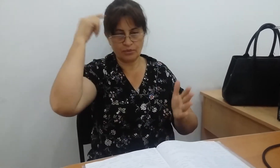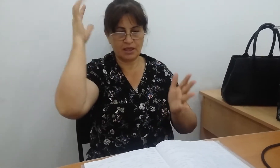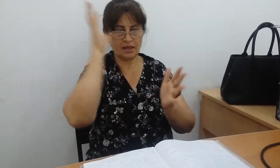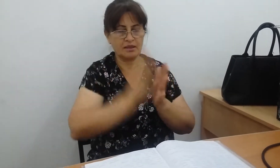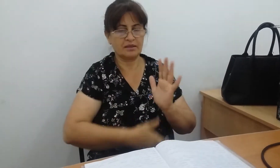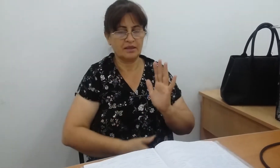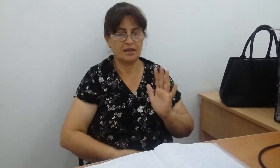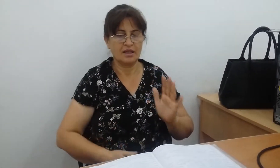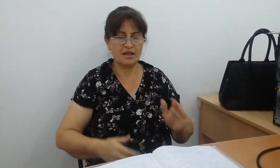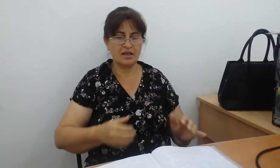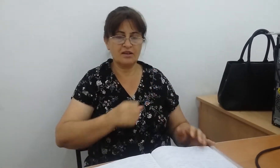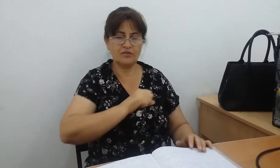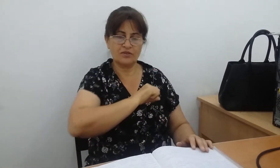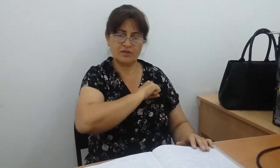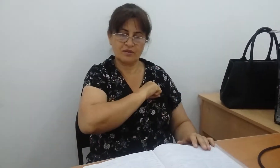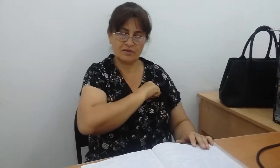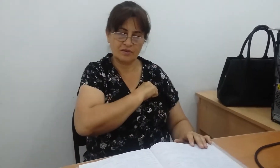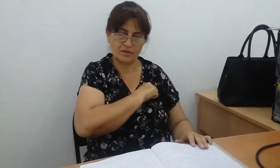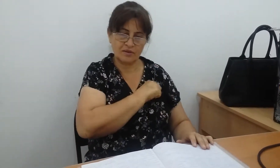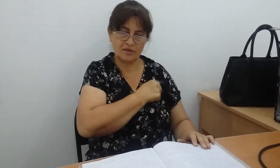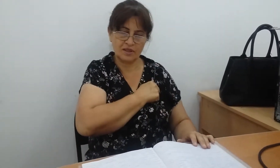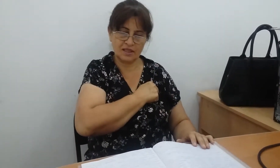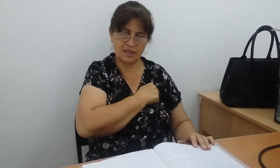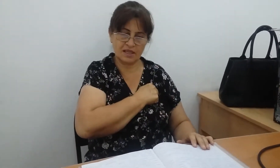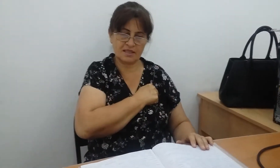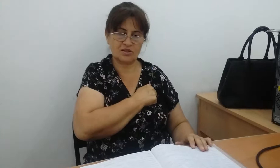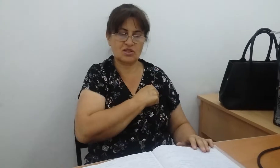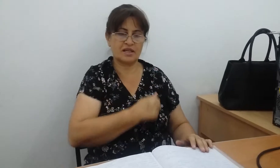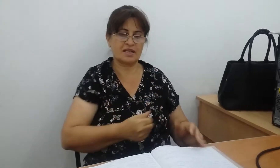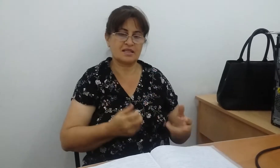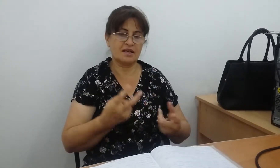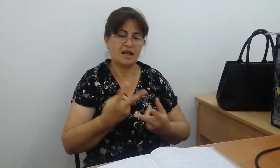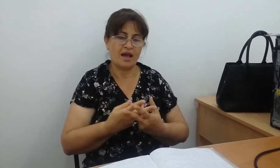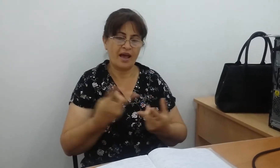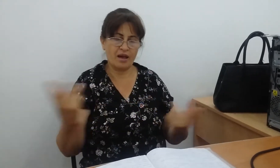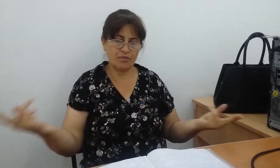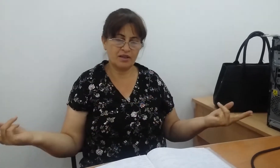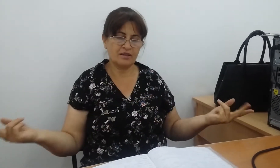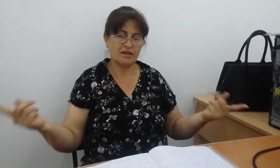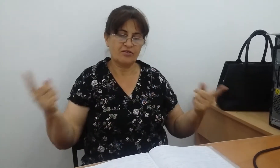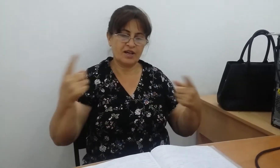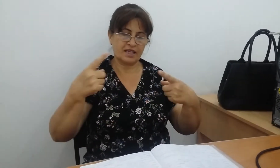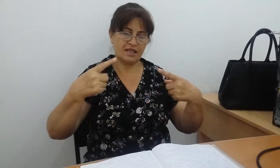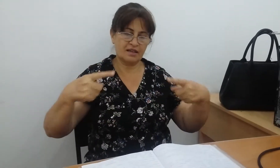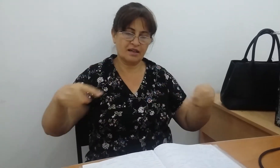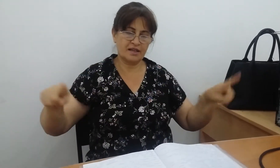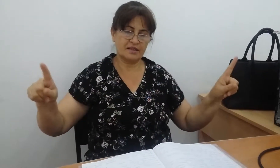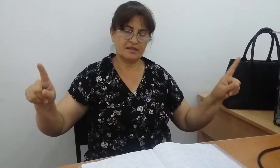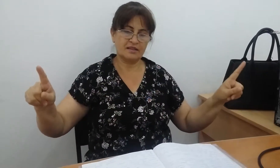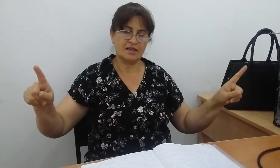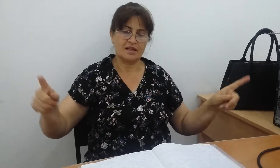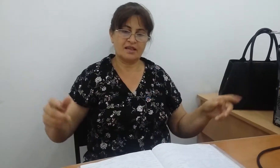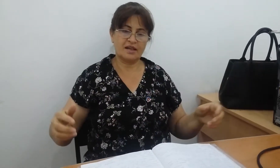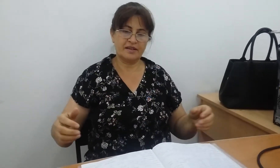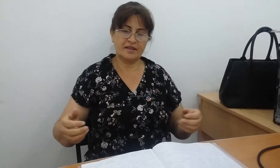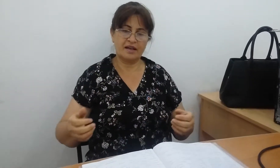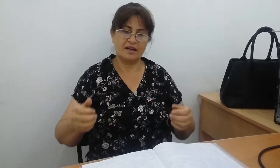tanımak, heyif, yine de yazıcı işareti, hemin, farklı, ayrı, yanına,